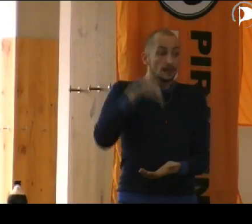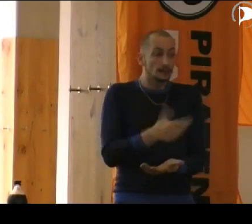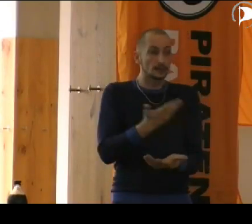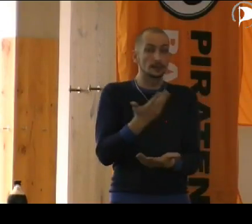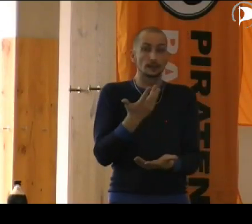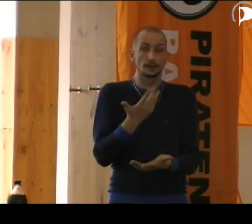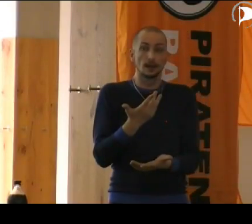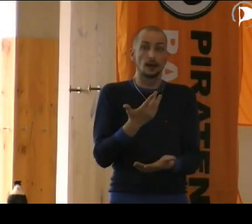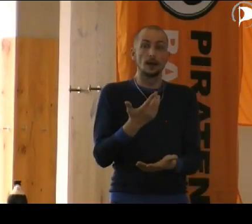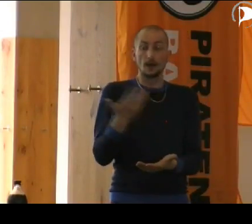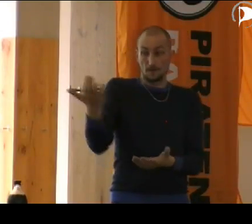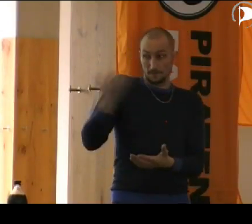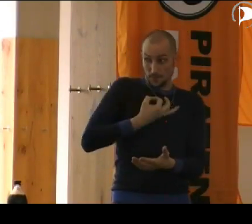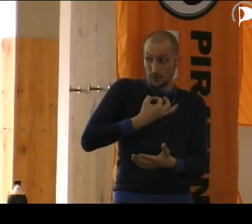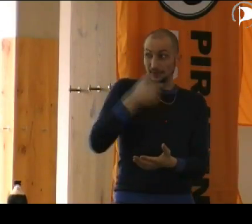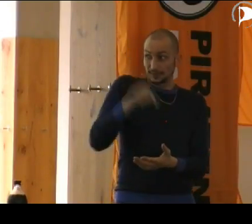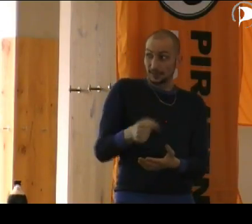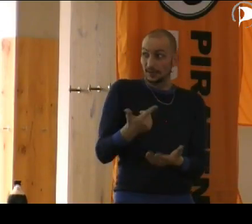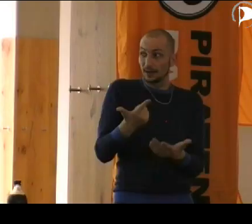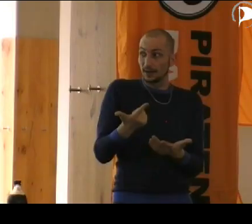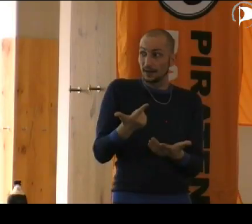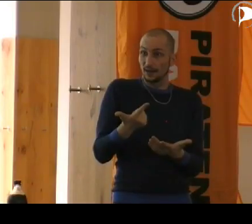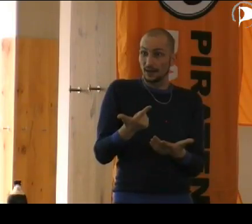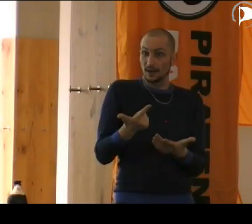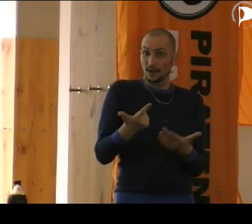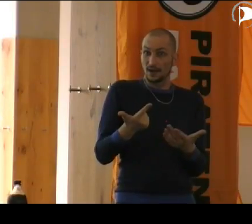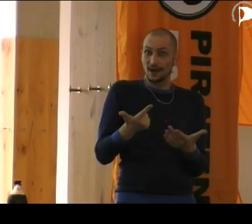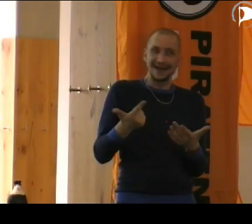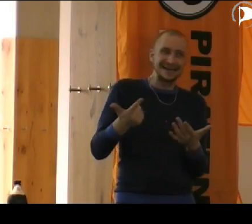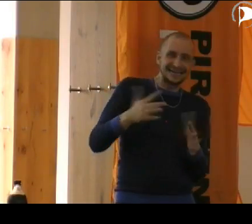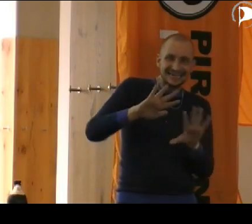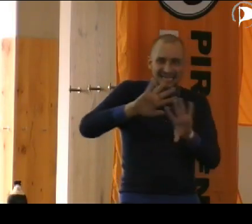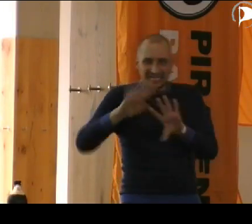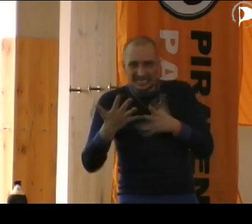für mich zumindest die grauzone die juristische klaus und